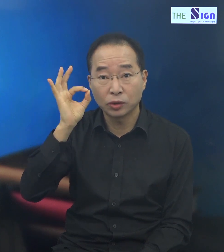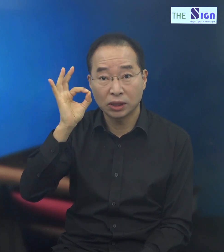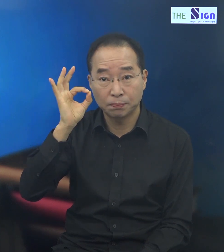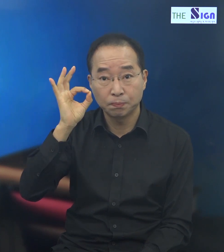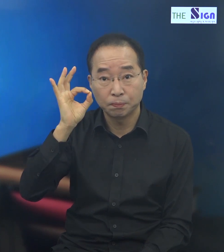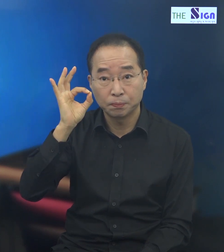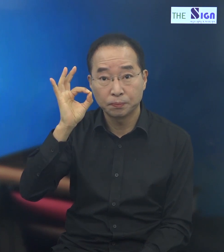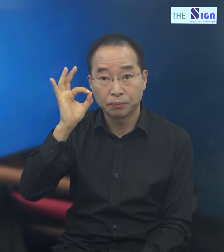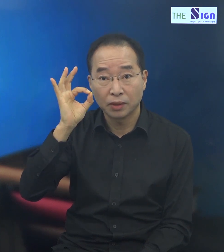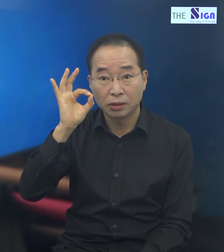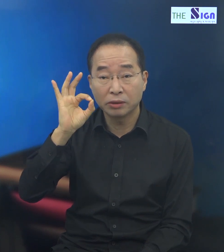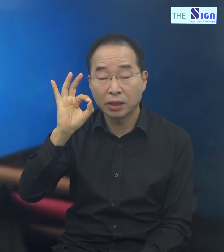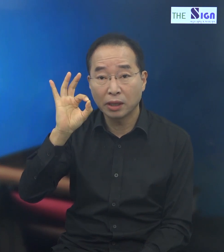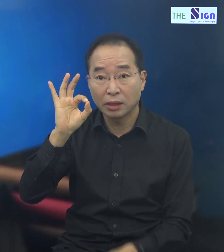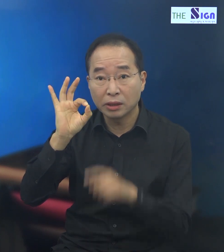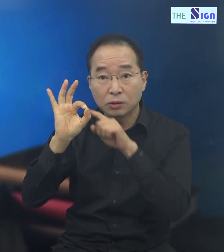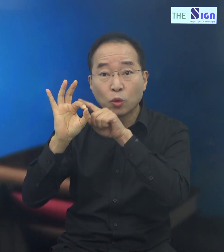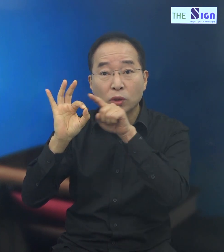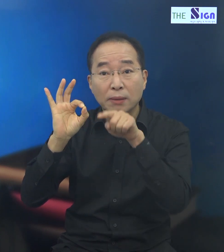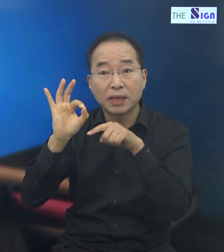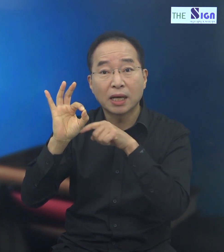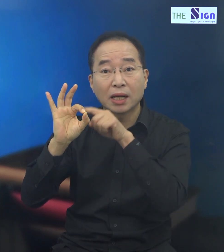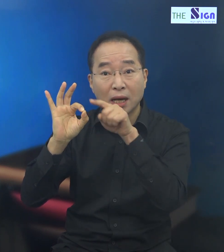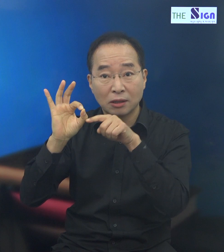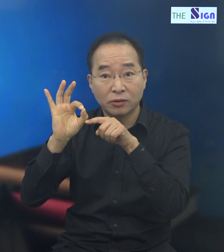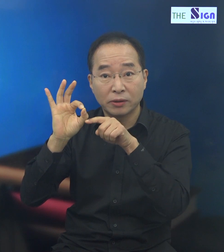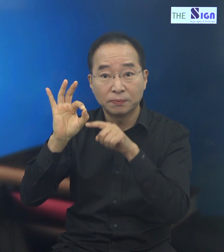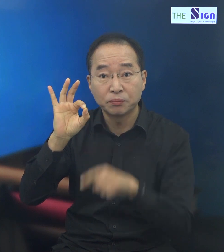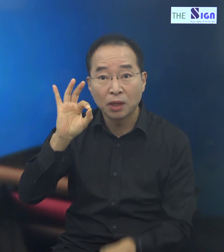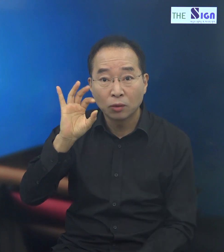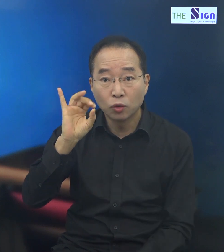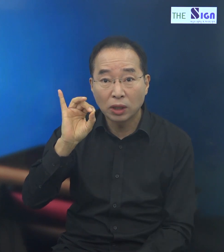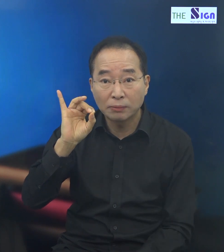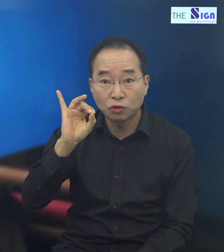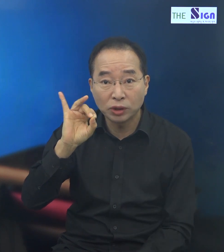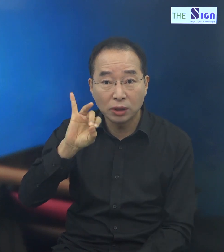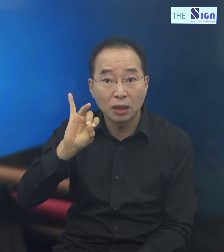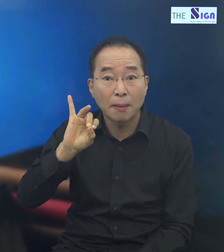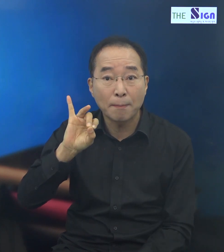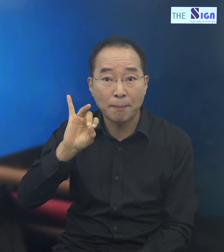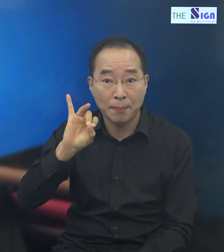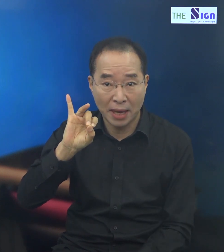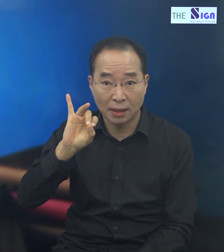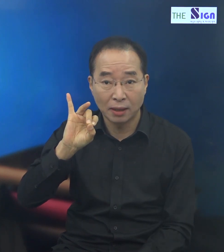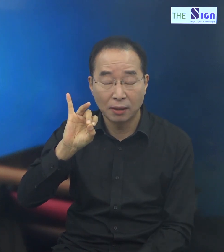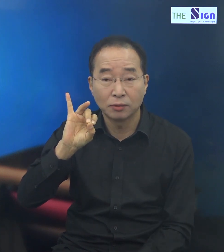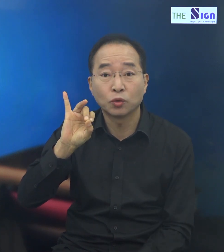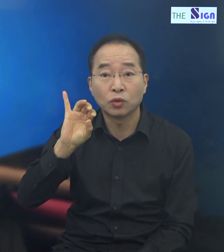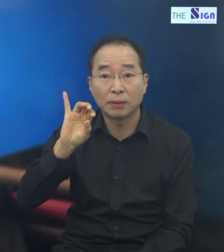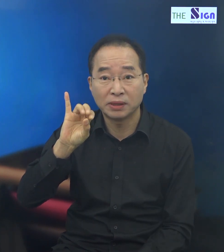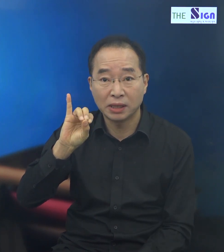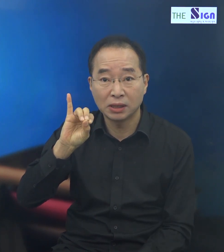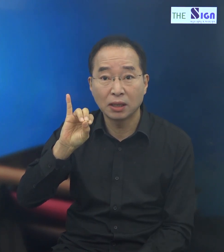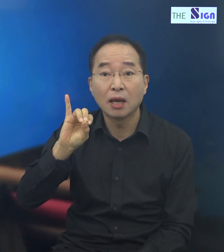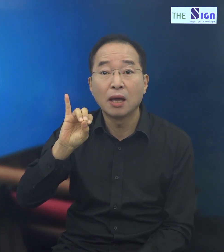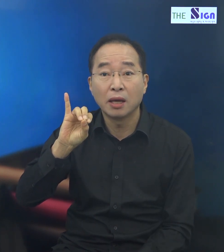10. 그런데 이게 동그라미가 하나라는 거예요. 동그라미 둘이 100, 동그라미 셋이